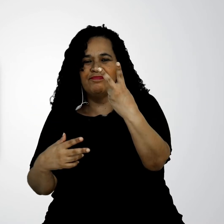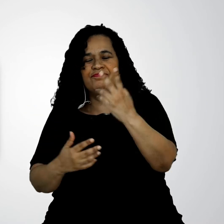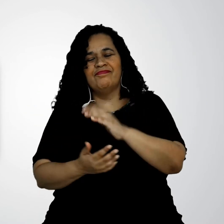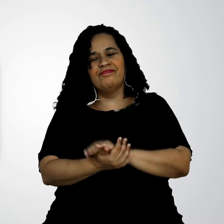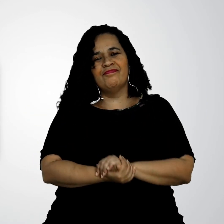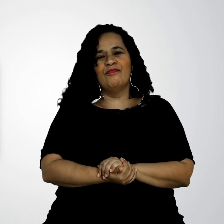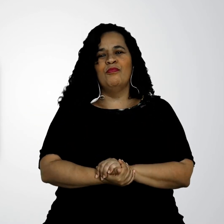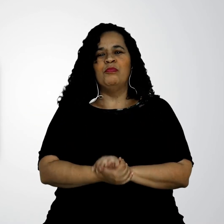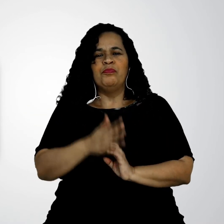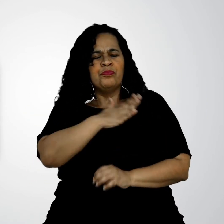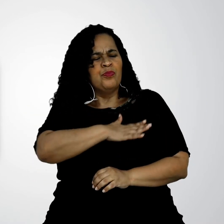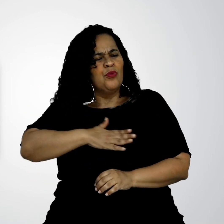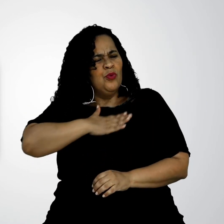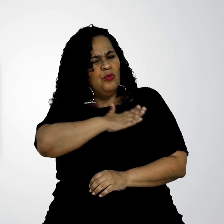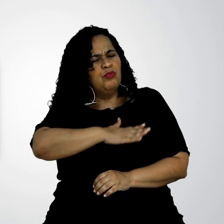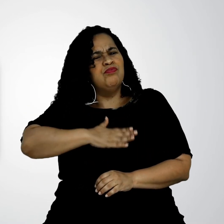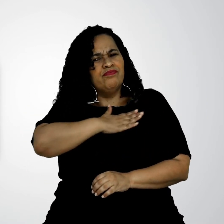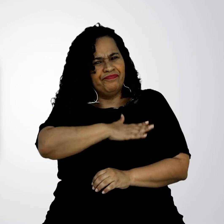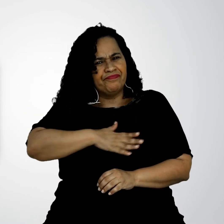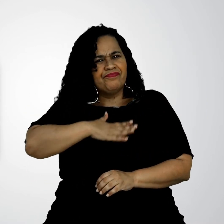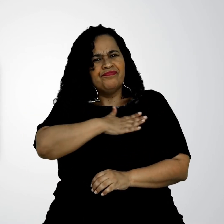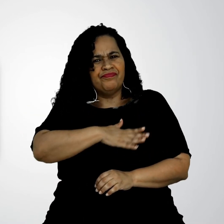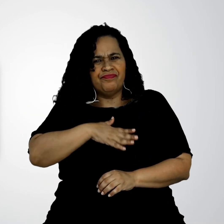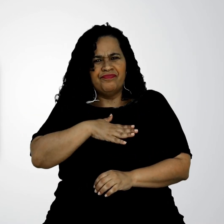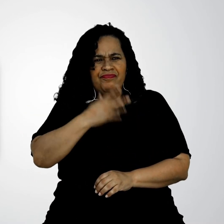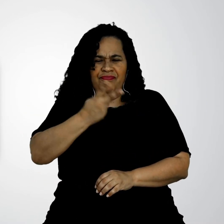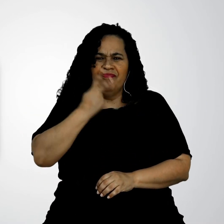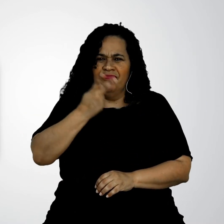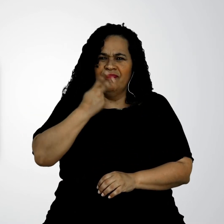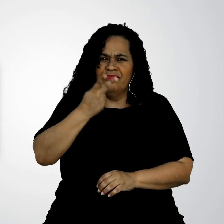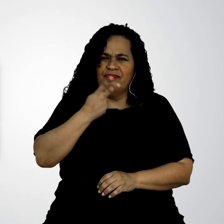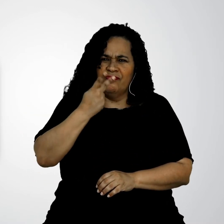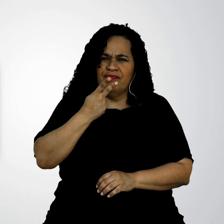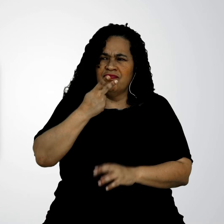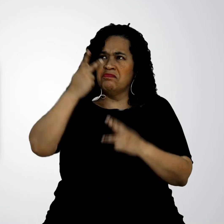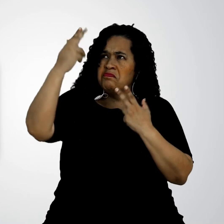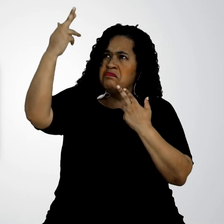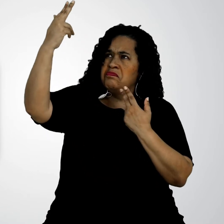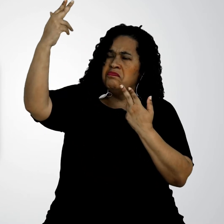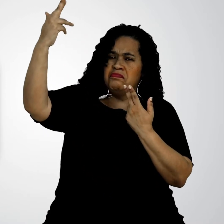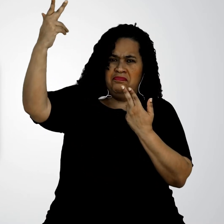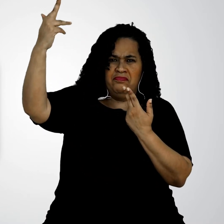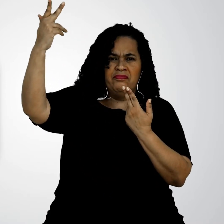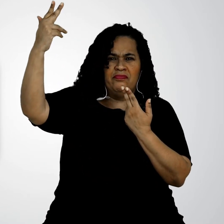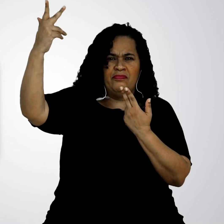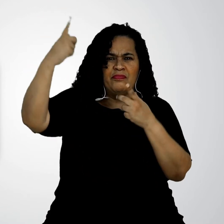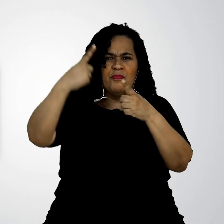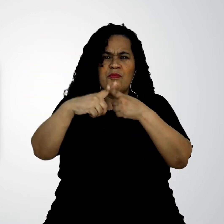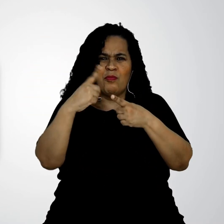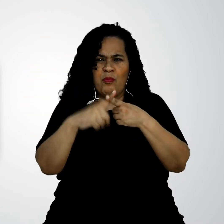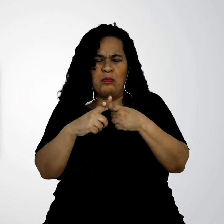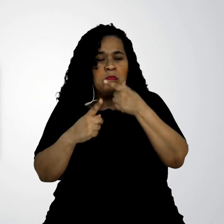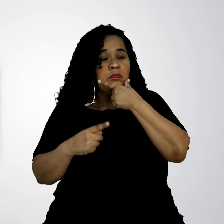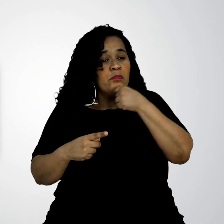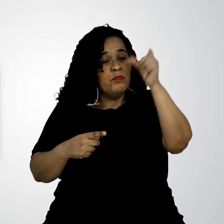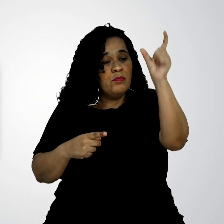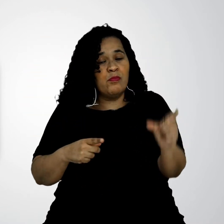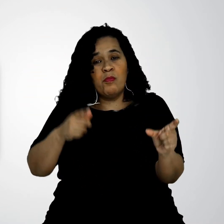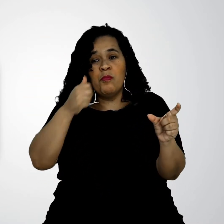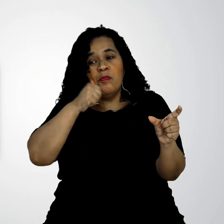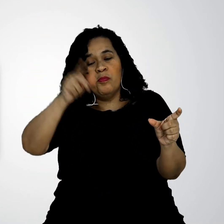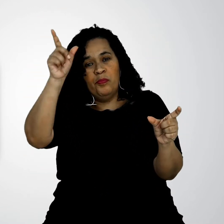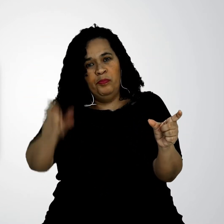né? Eu gosto muito dessa expressão que vem, a sua imagem o criou, quando está o homem e a mulher criados, né? Porque assim como